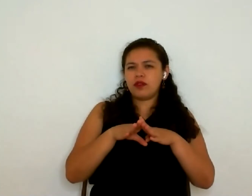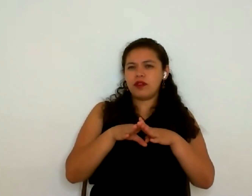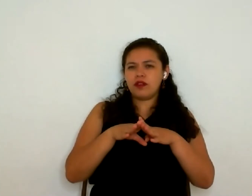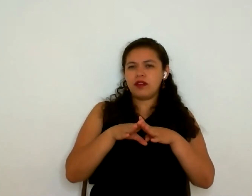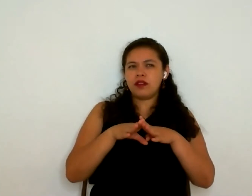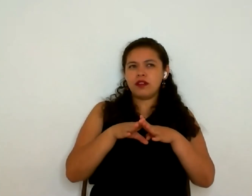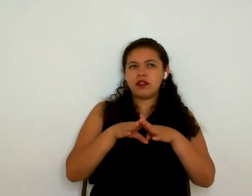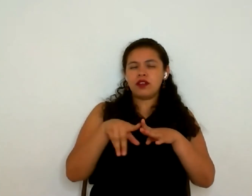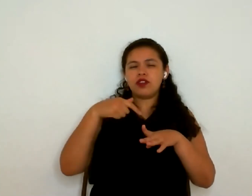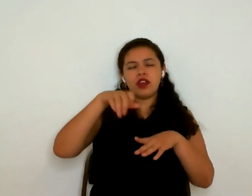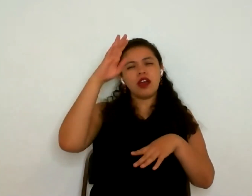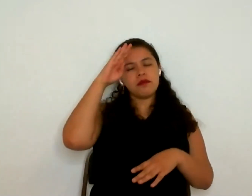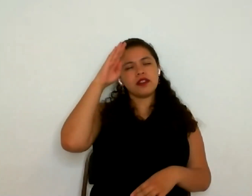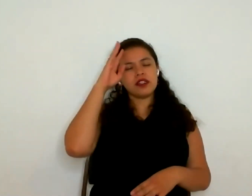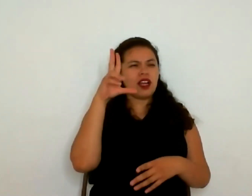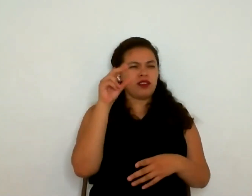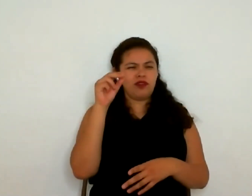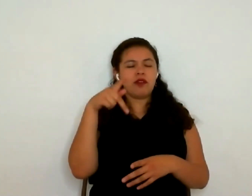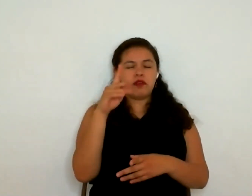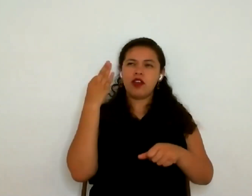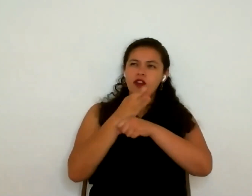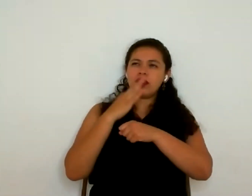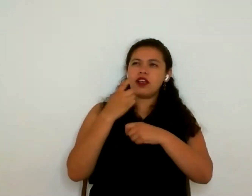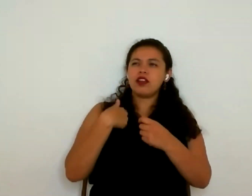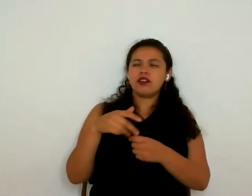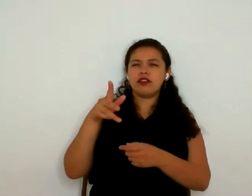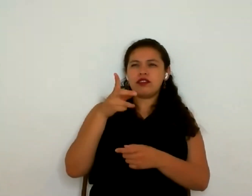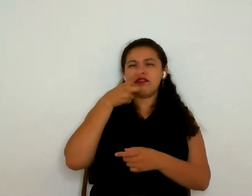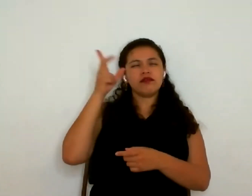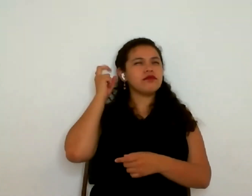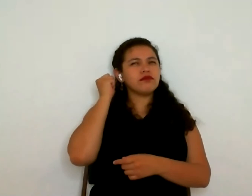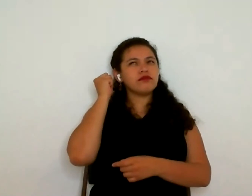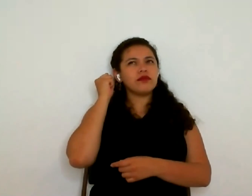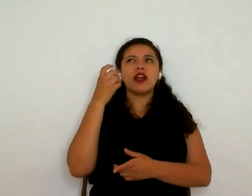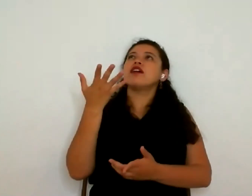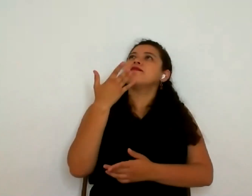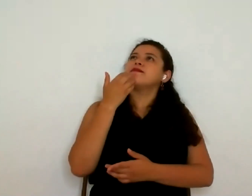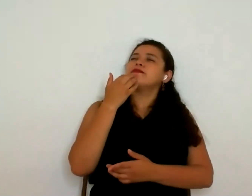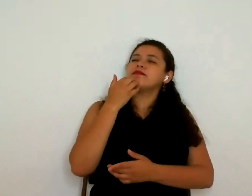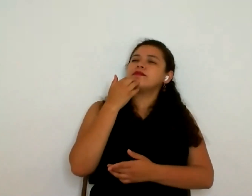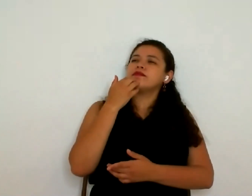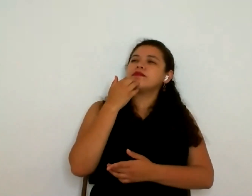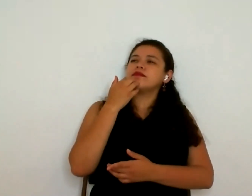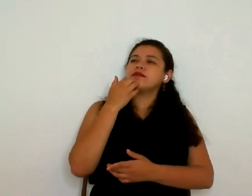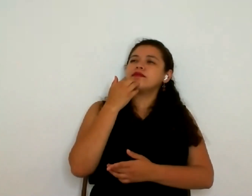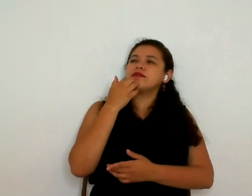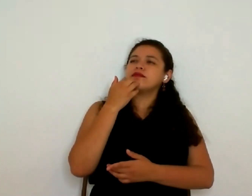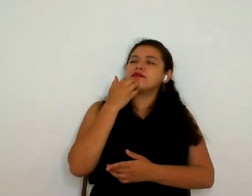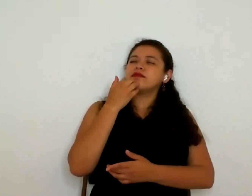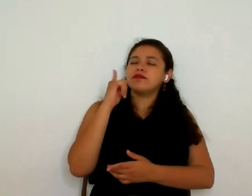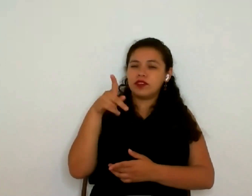no lo había contemplado hasta ahorita que hace rato quiso ser referencia a eso pero si tienes personas que